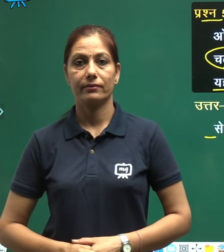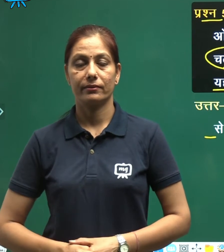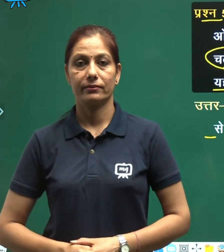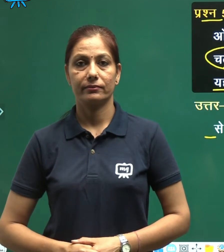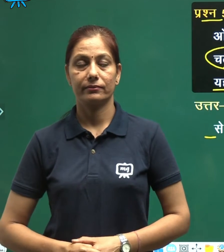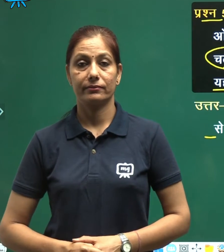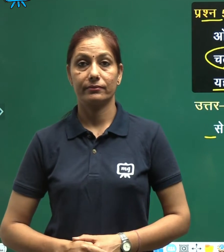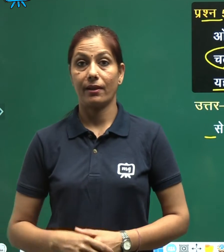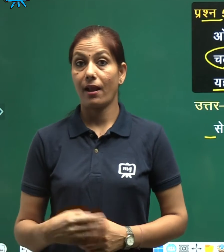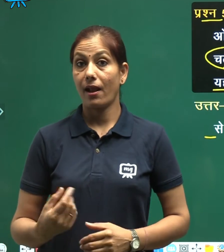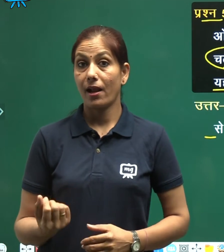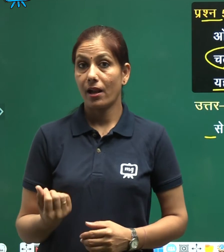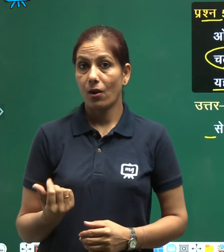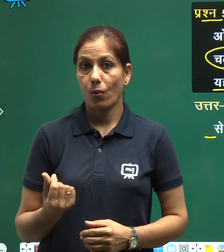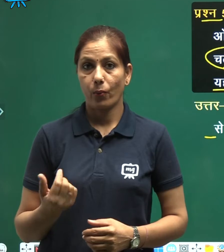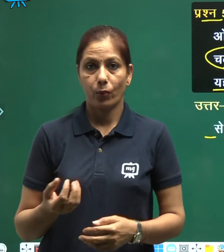रिश्वत से है।